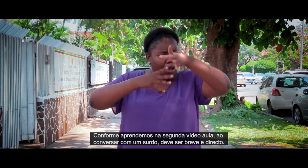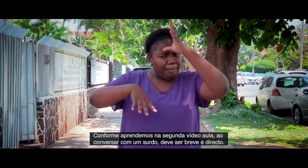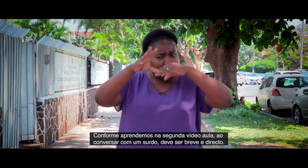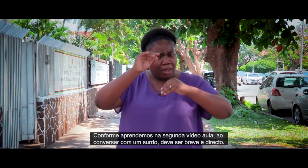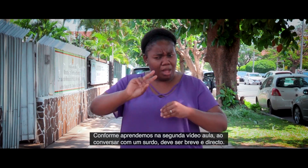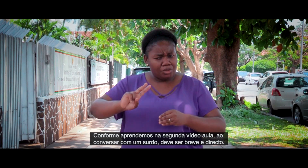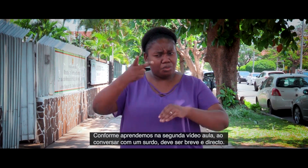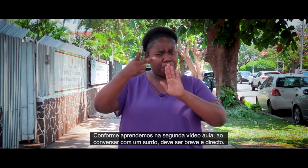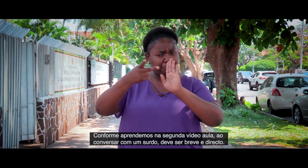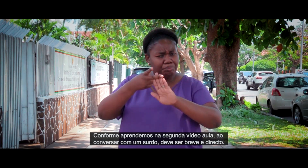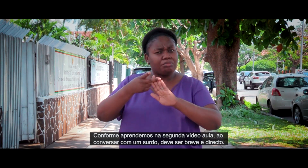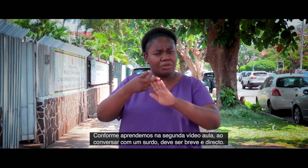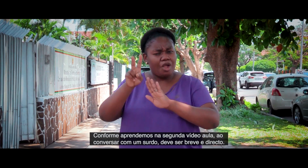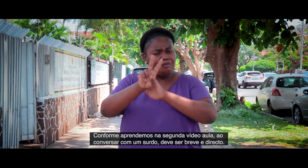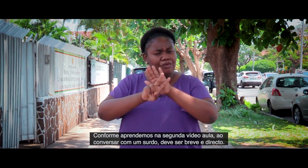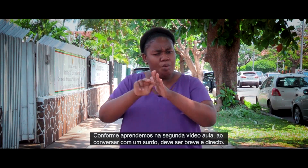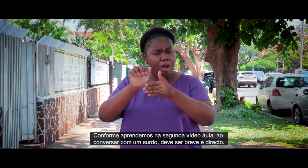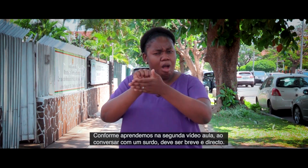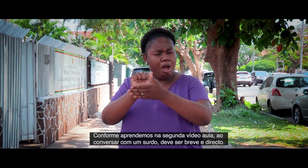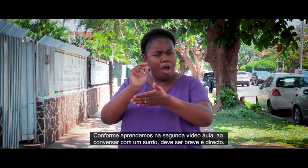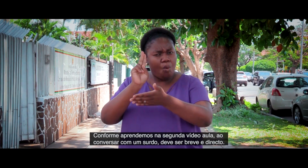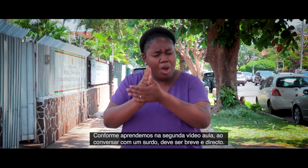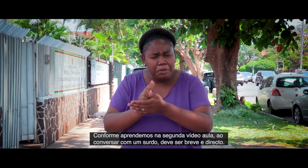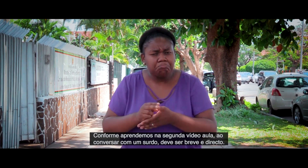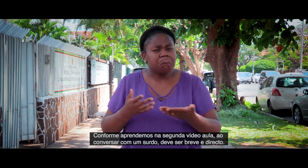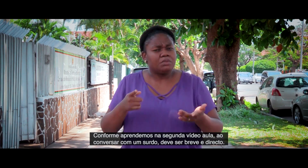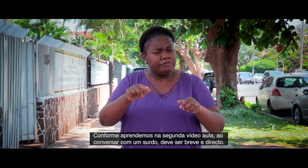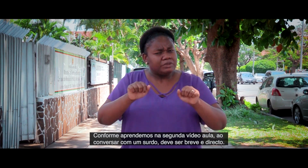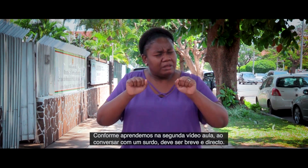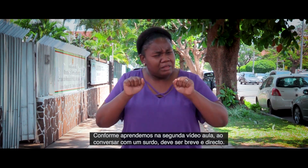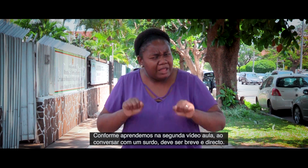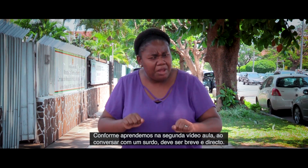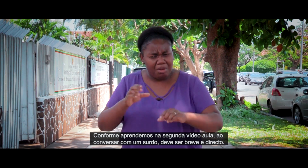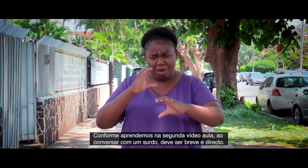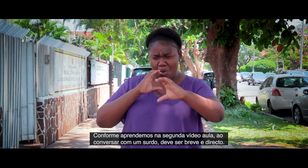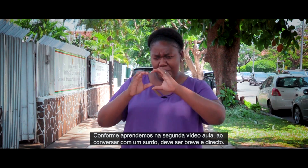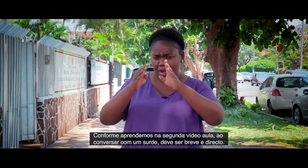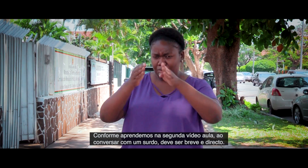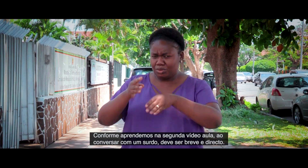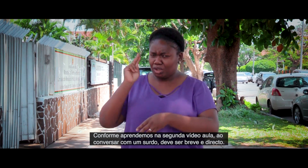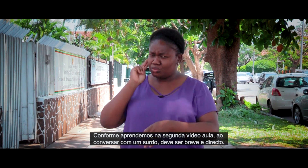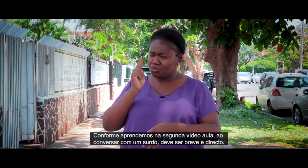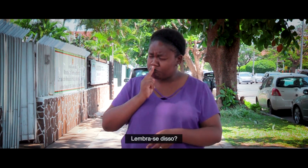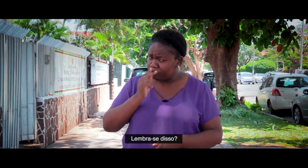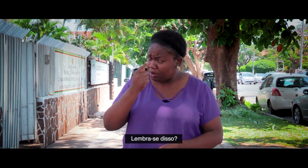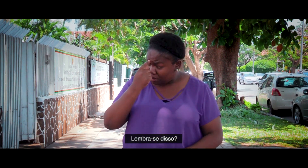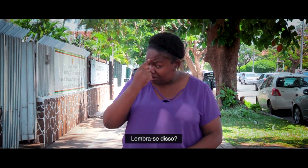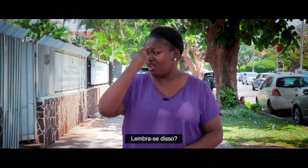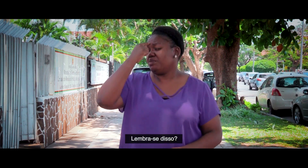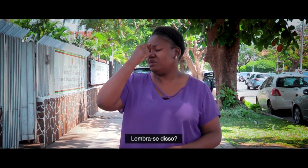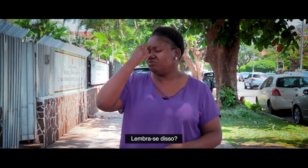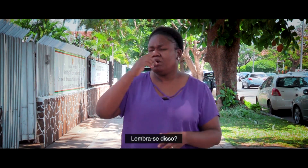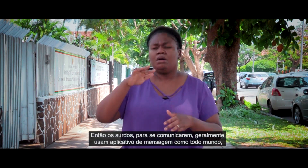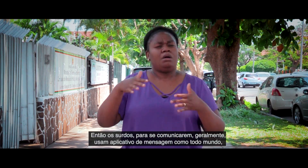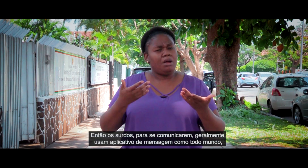Conforme aprendemos na segunda vídeo-aula, ao conversar com um surdo, deve ser breve e direto. Lembra-se